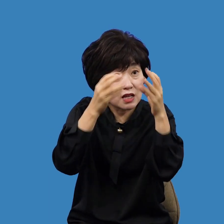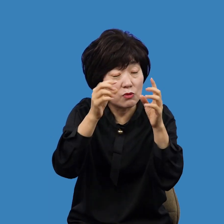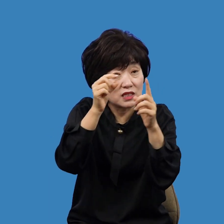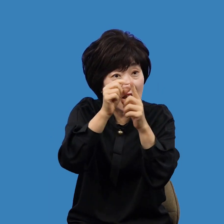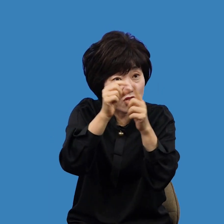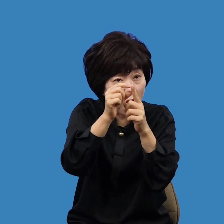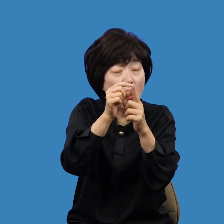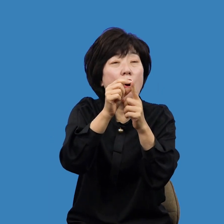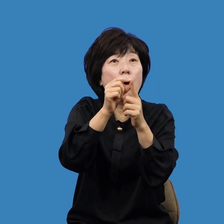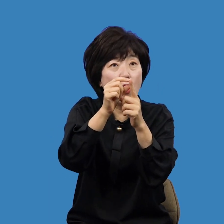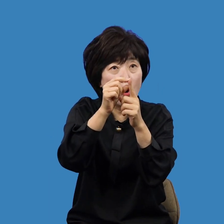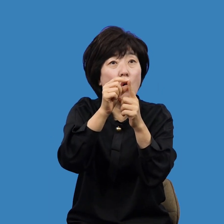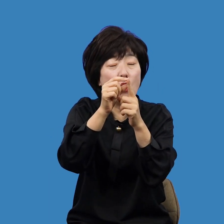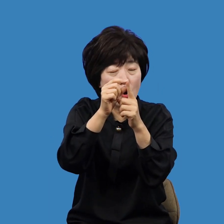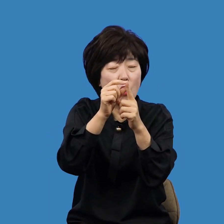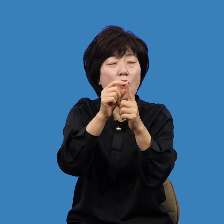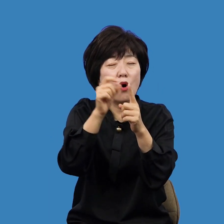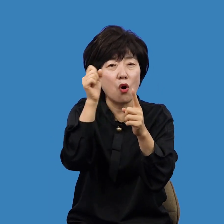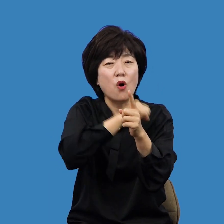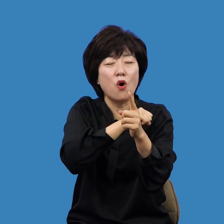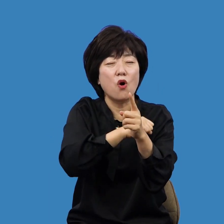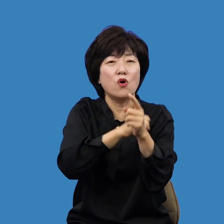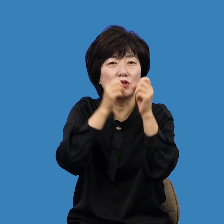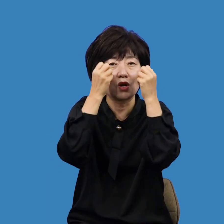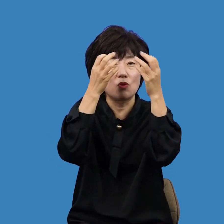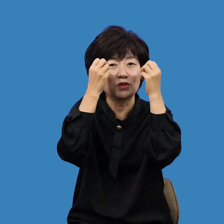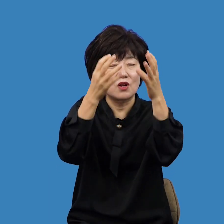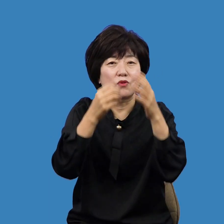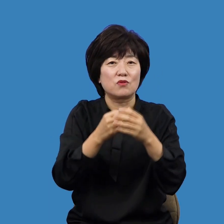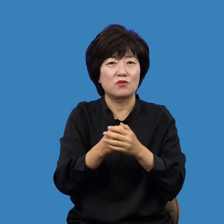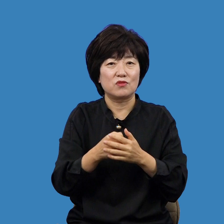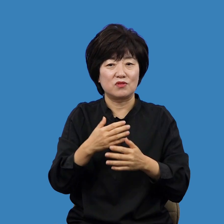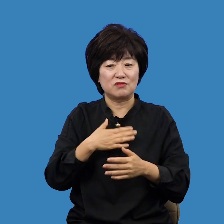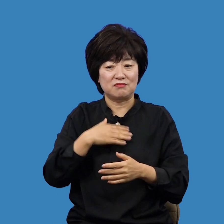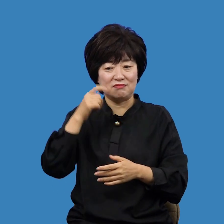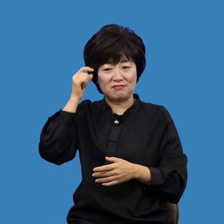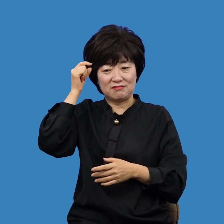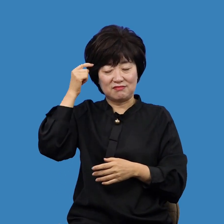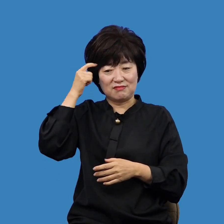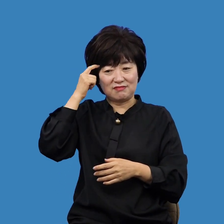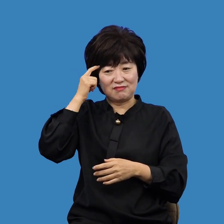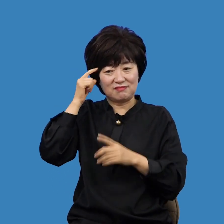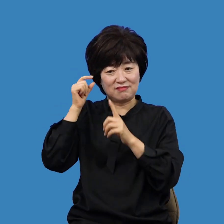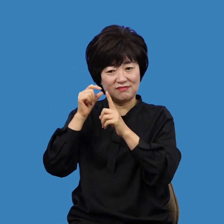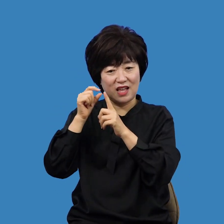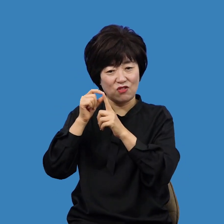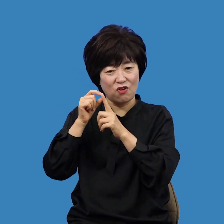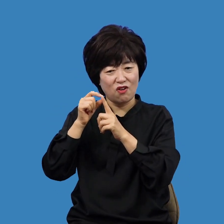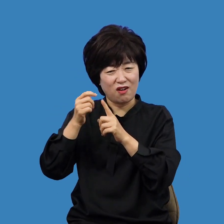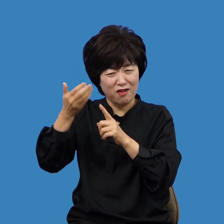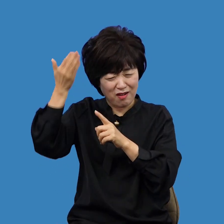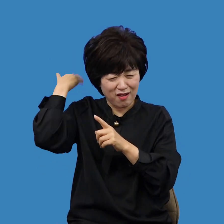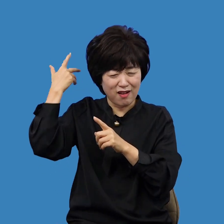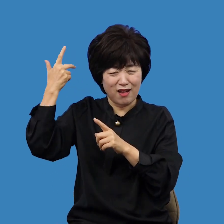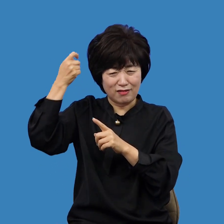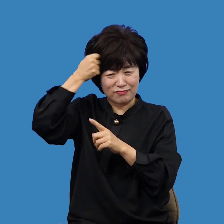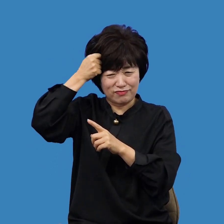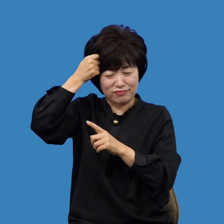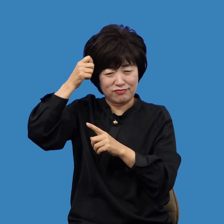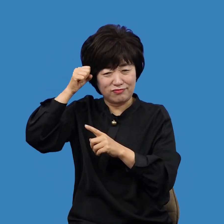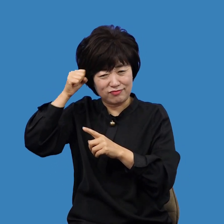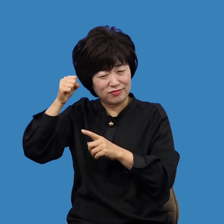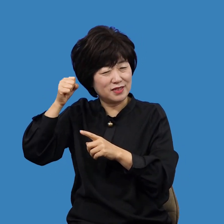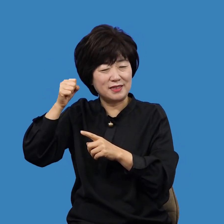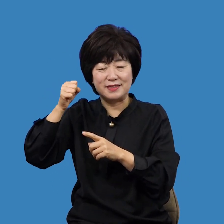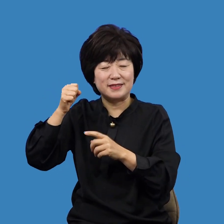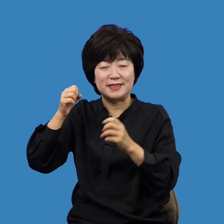것들로 빨리 환원시켜버려. 그 얘기 나는 그 얘기하는 게 아닌데, 그 얘기 그냥 그렇게 이해해버리죠. 그래서 제가 지금 단어와